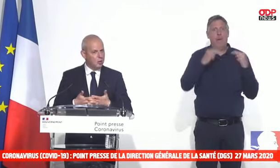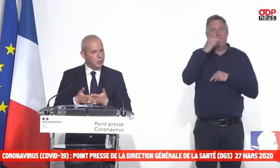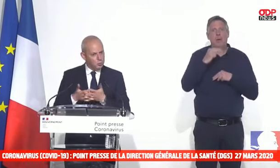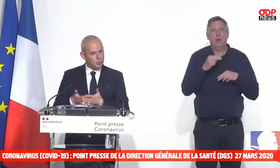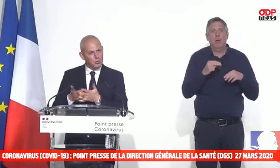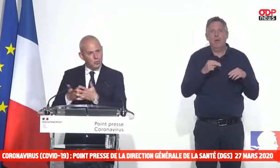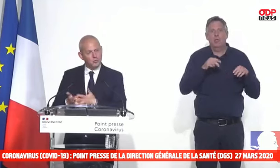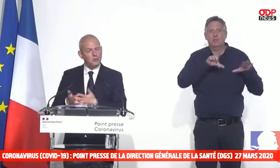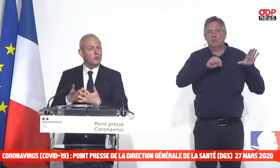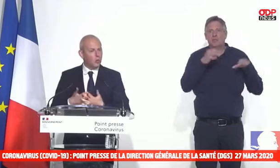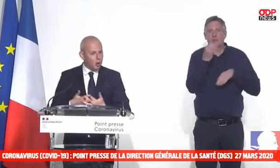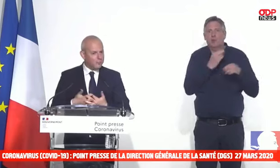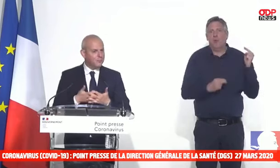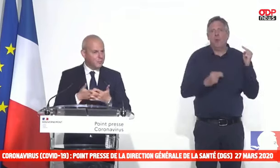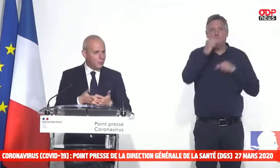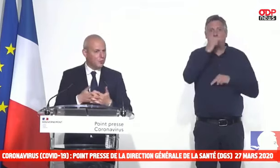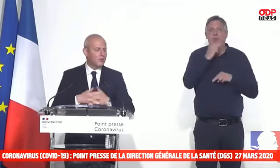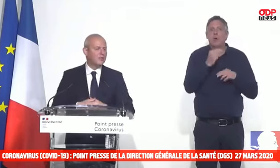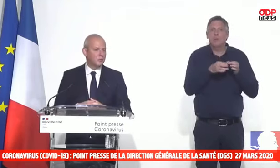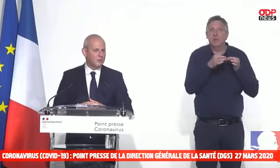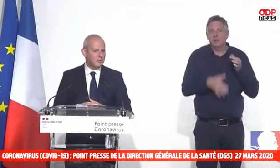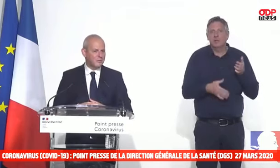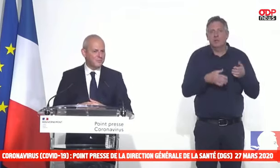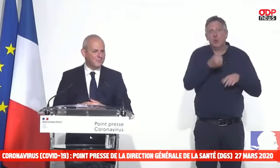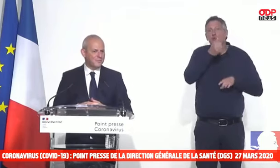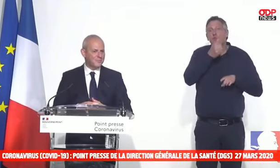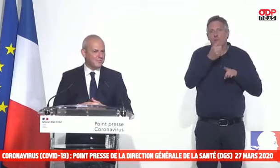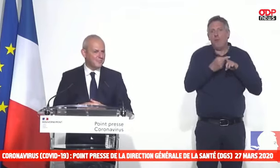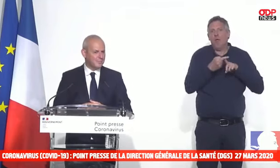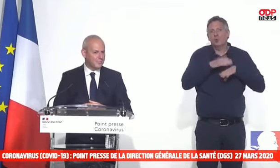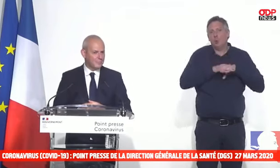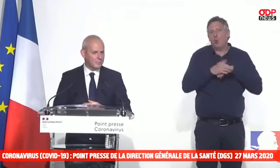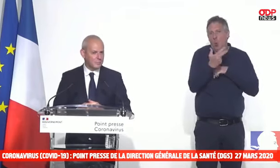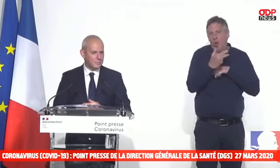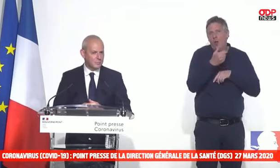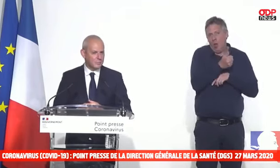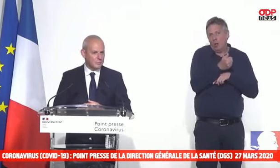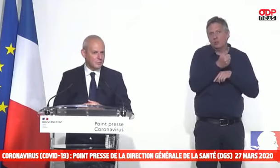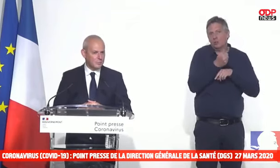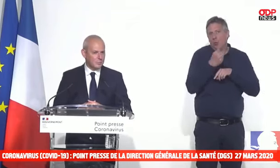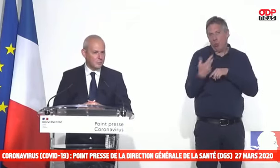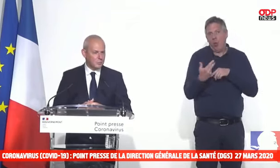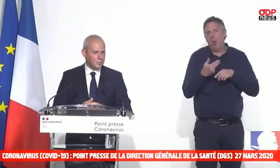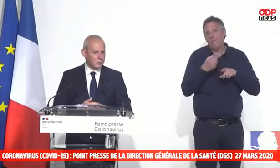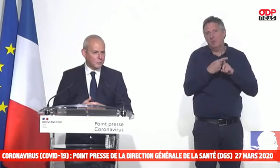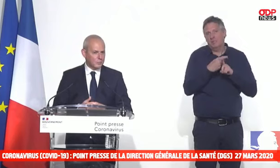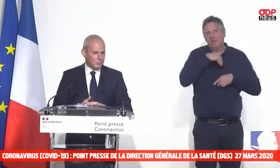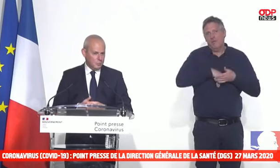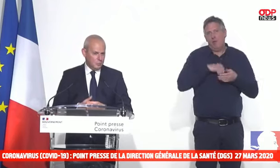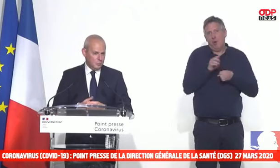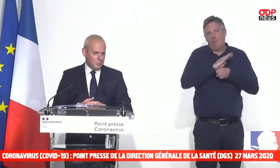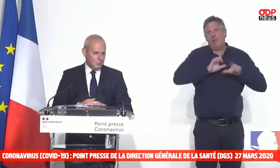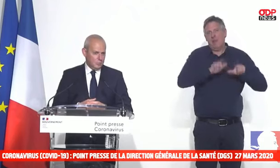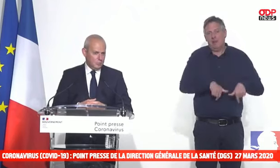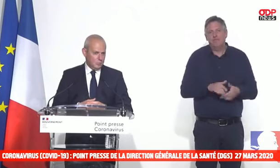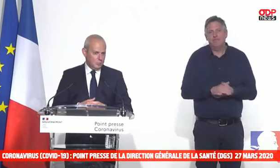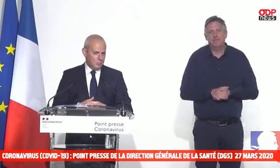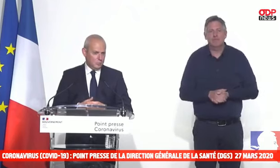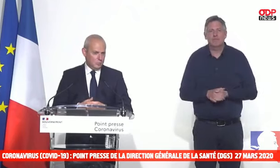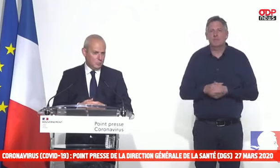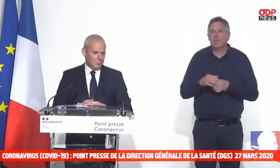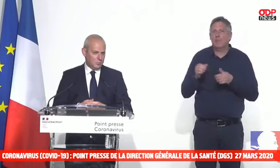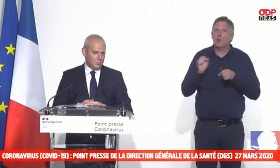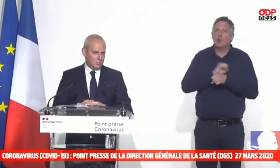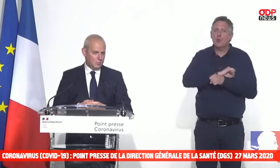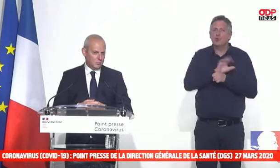bonne, puisque une fois sur trois, ce test est positif. Une question pour le quotidien du médecin. Avez-vous en état des lieux des